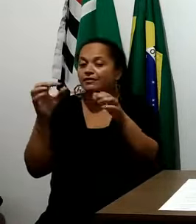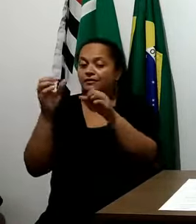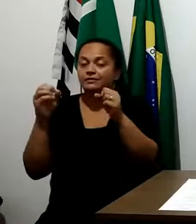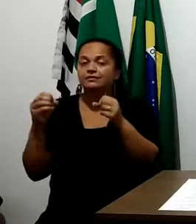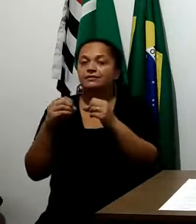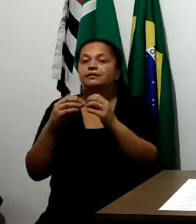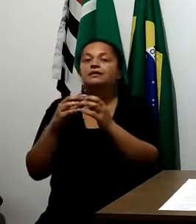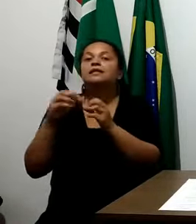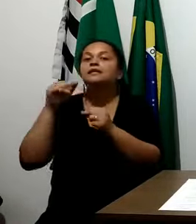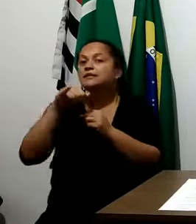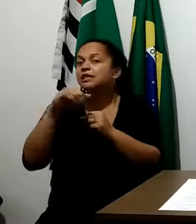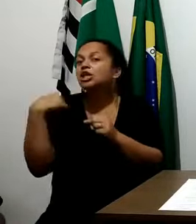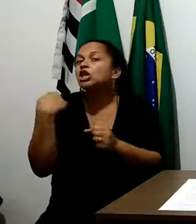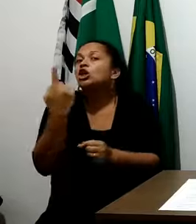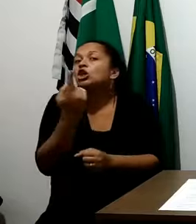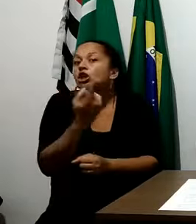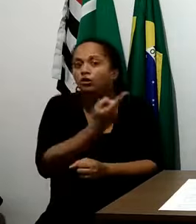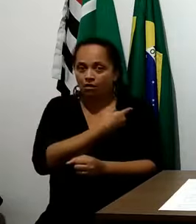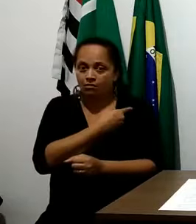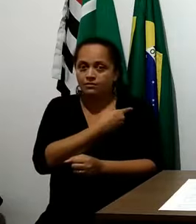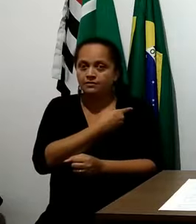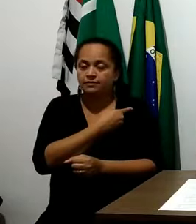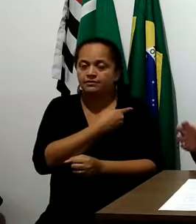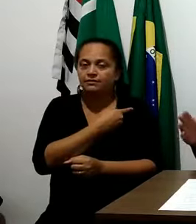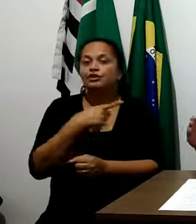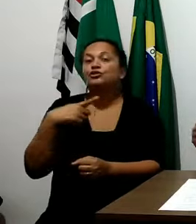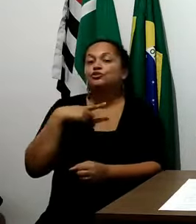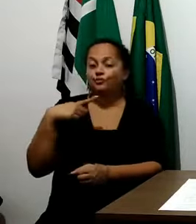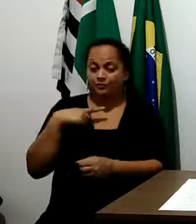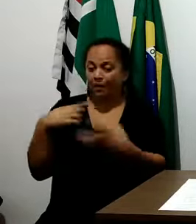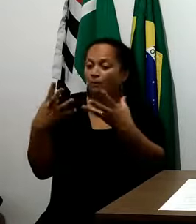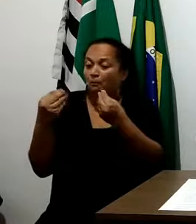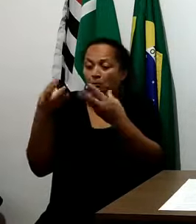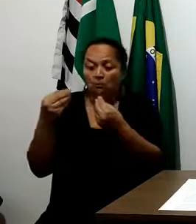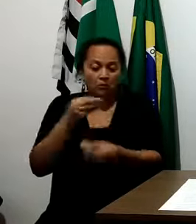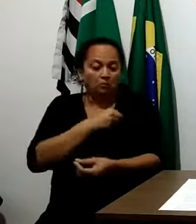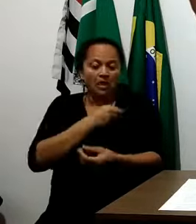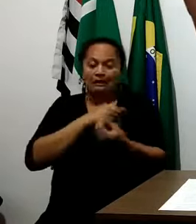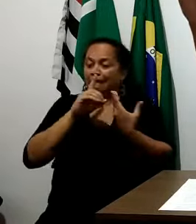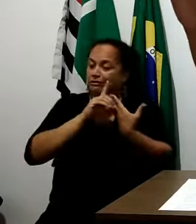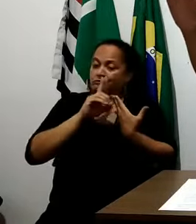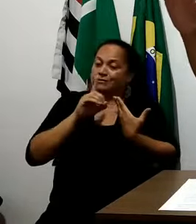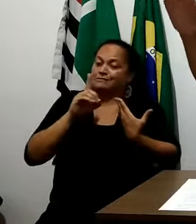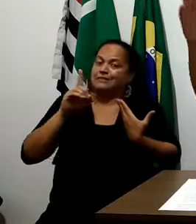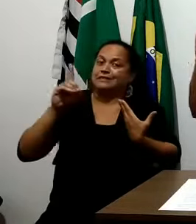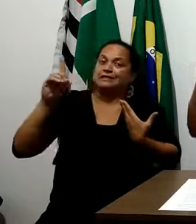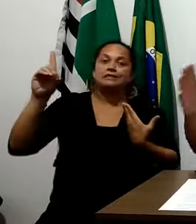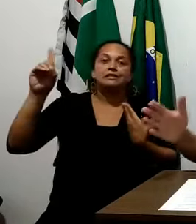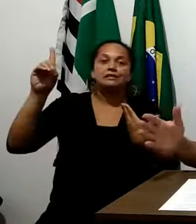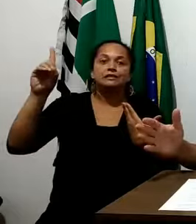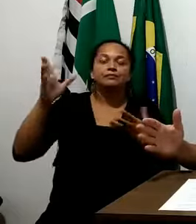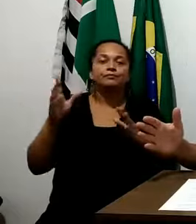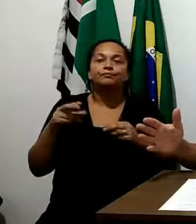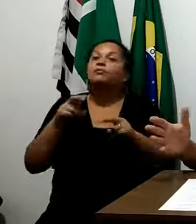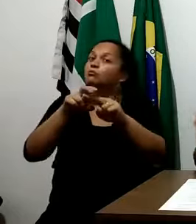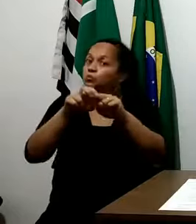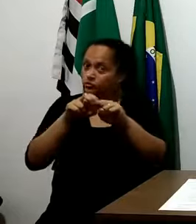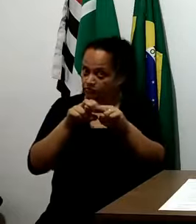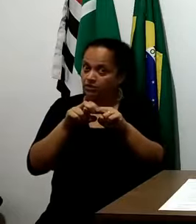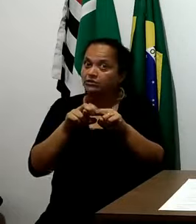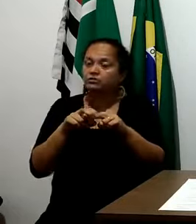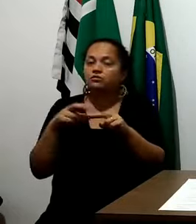os nossos pecados estiverem fazendo uma separação entre nós e o nosso Deus. E por isso,